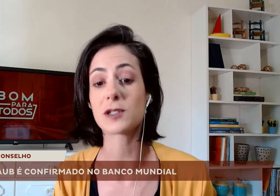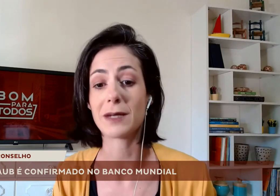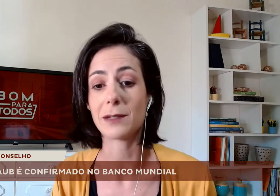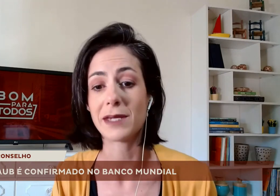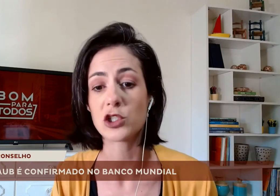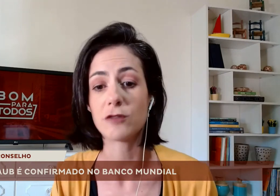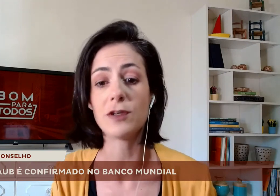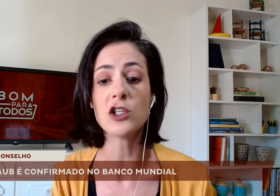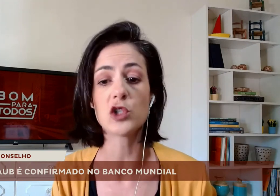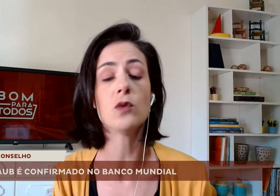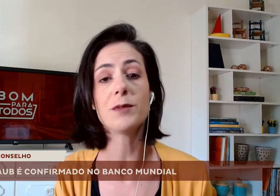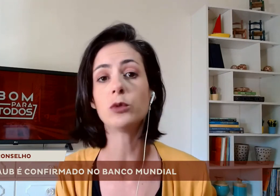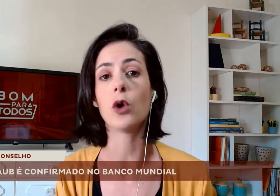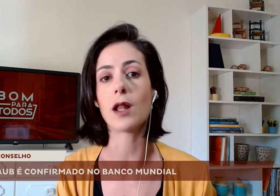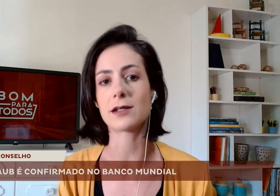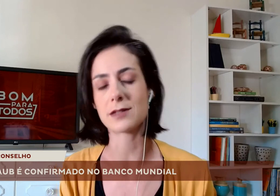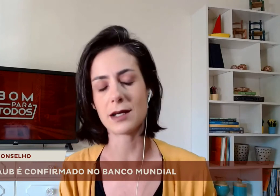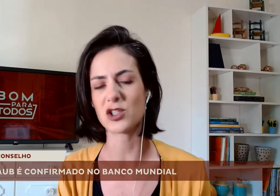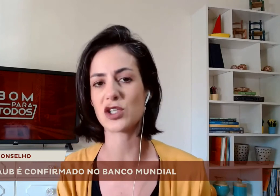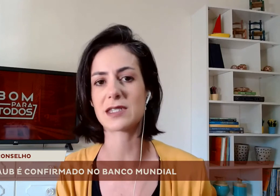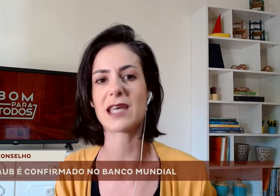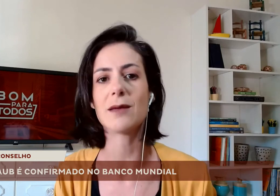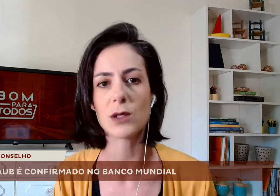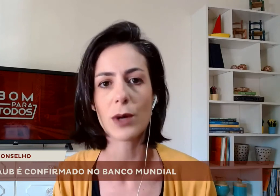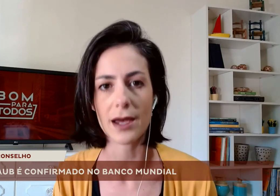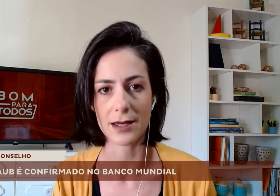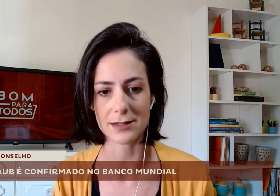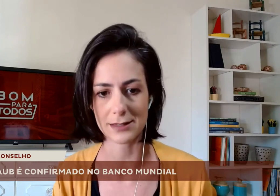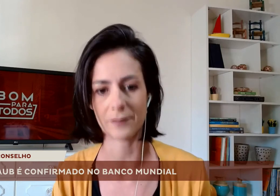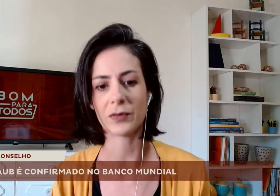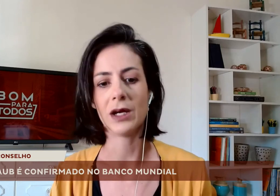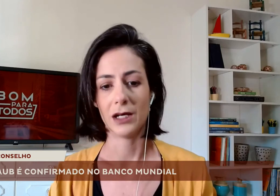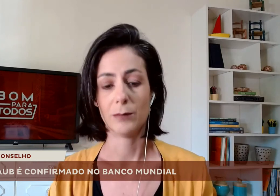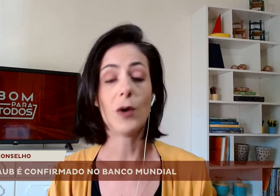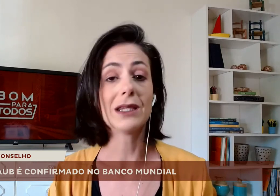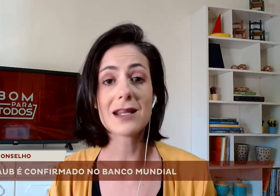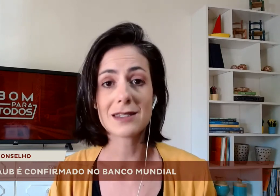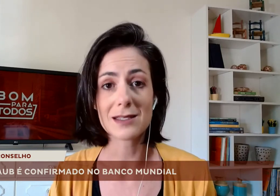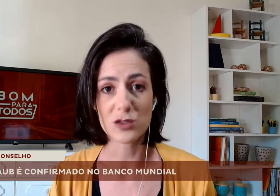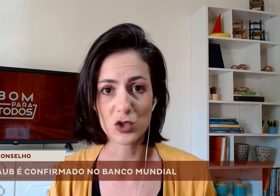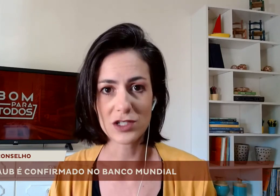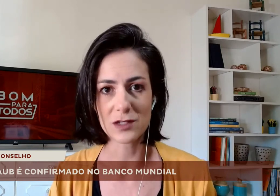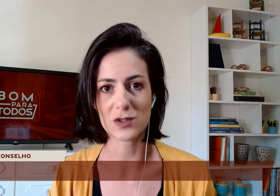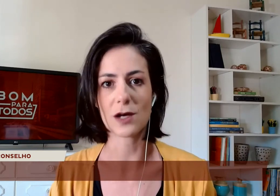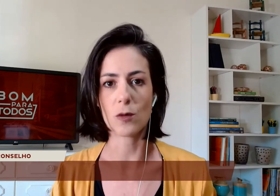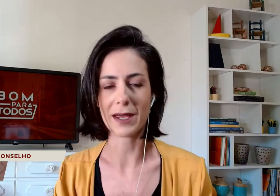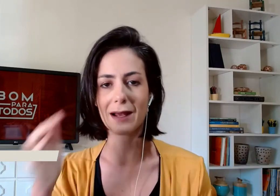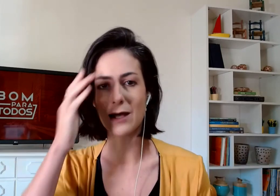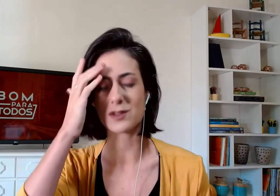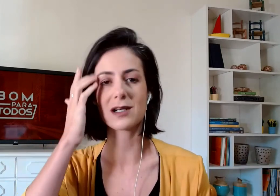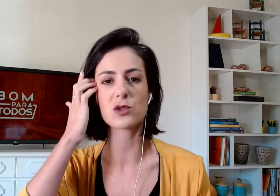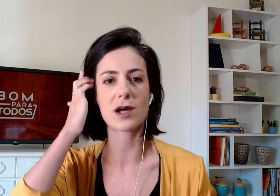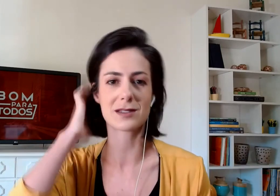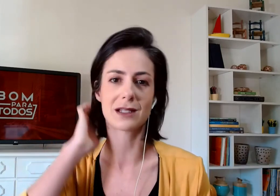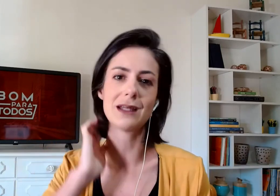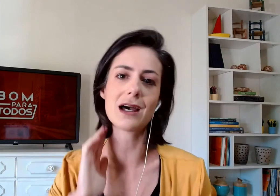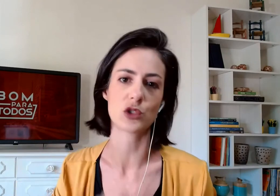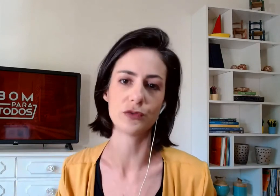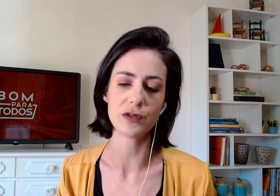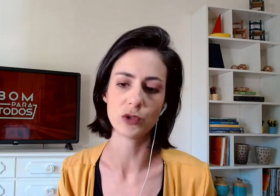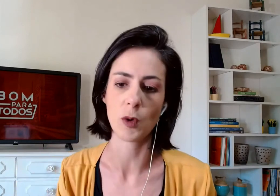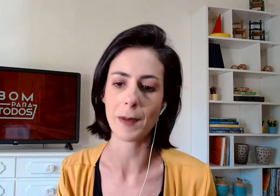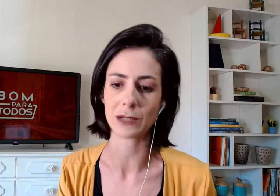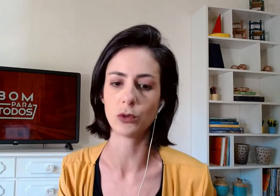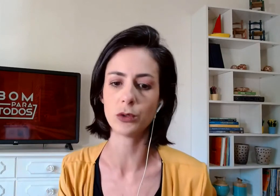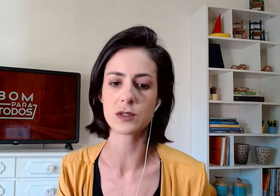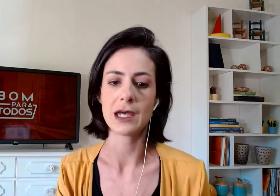salário de aproximadamente 21 mil dólares, cerca de 100 mil reais. Bom, a análise dessas notícias você acompanha, claro, às 13 horas da tarde,